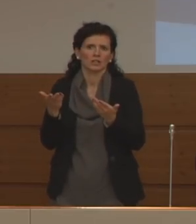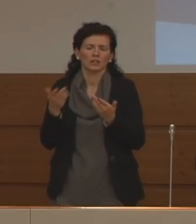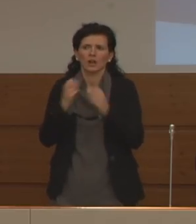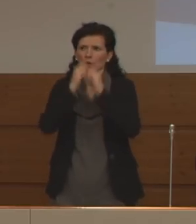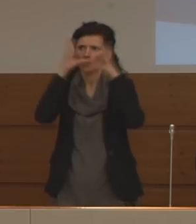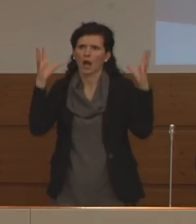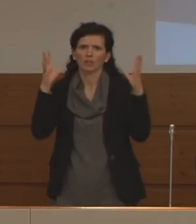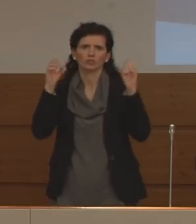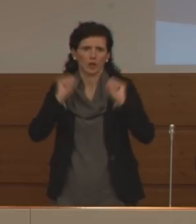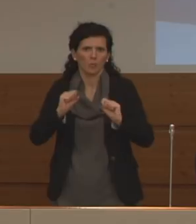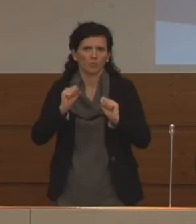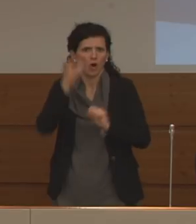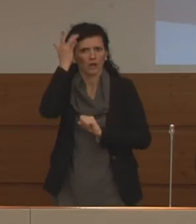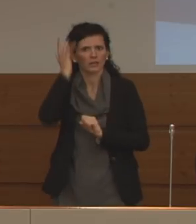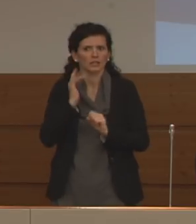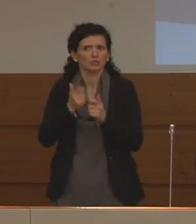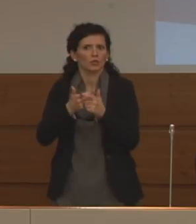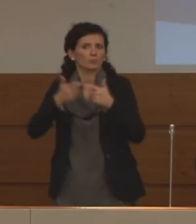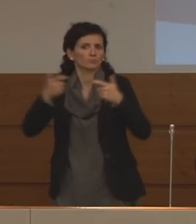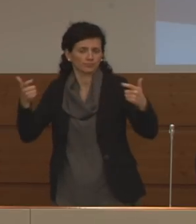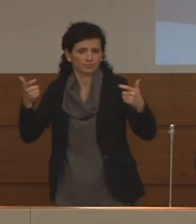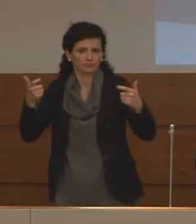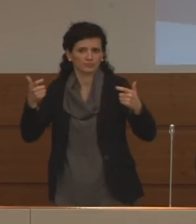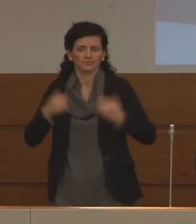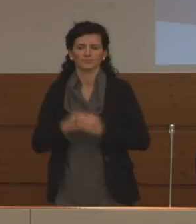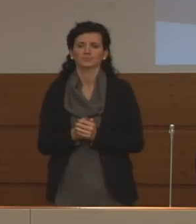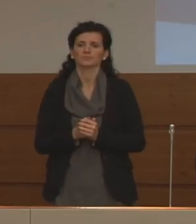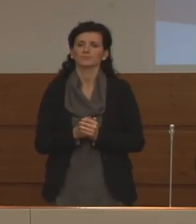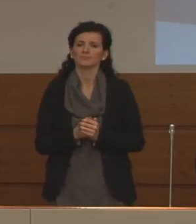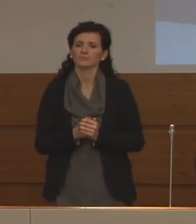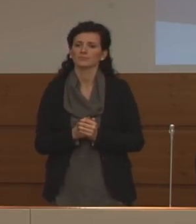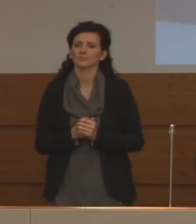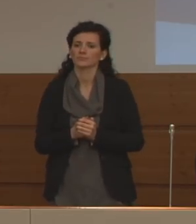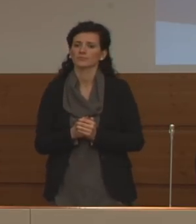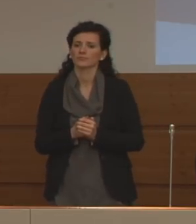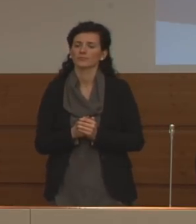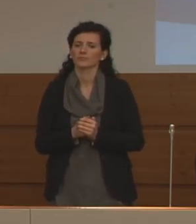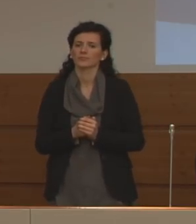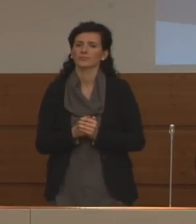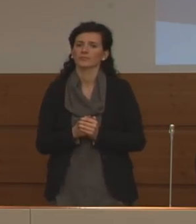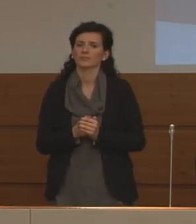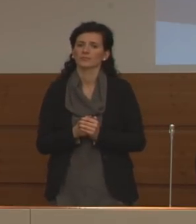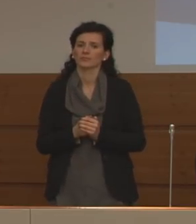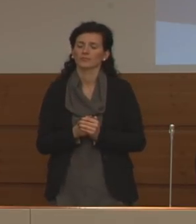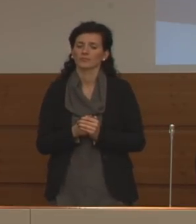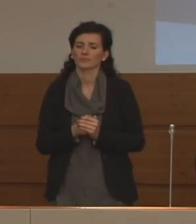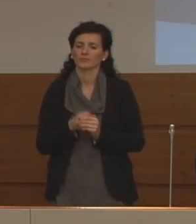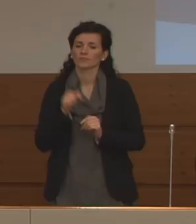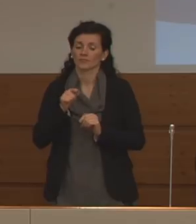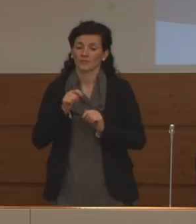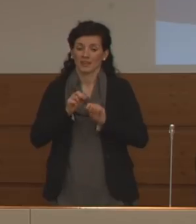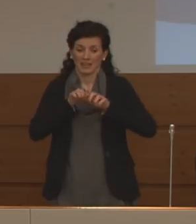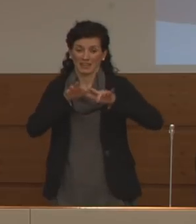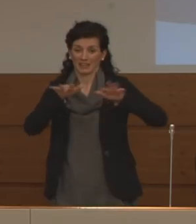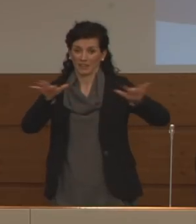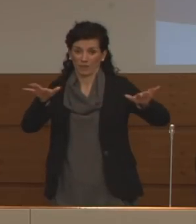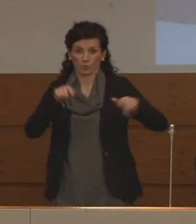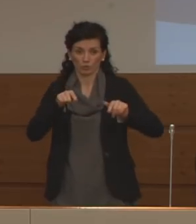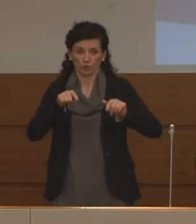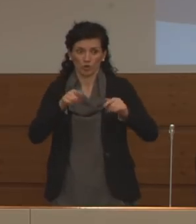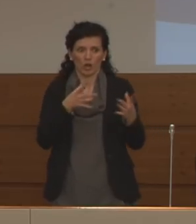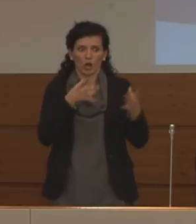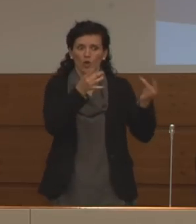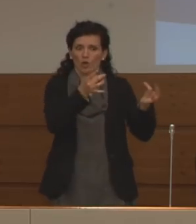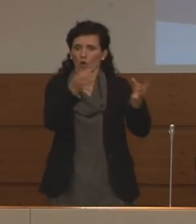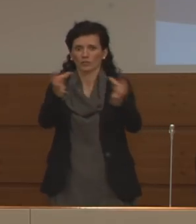facendo riferimento a quello che è il secondo cardine della diffusione del contagio c'è al di là